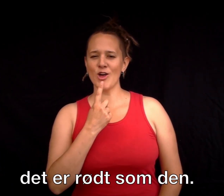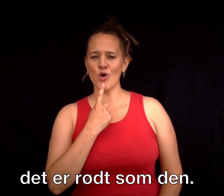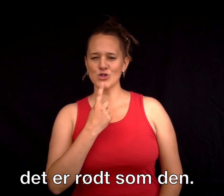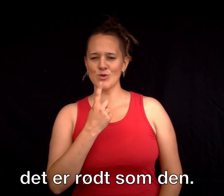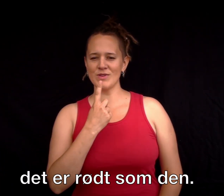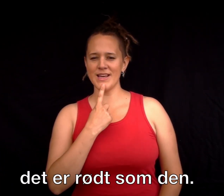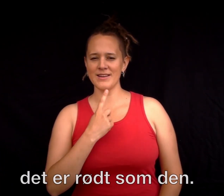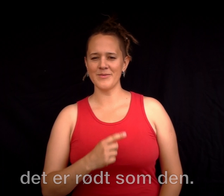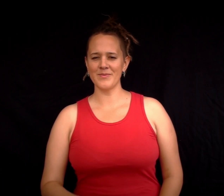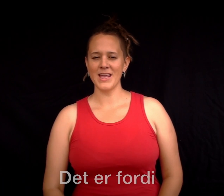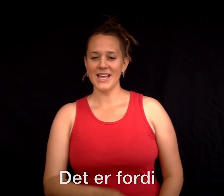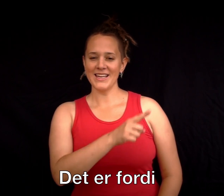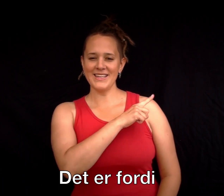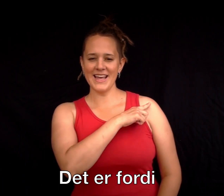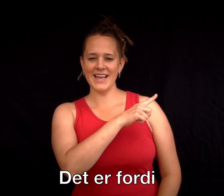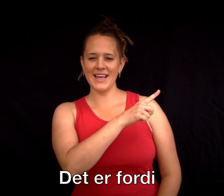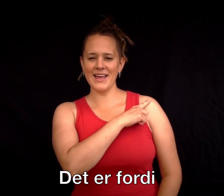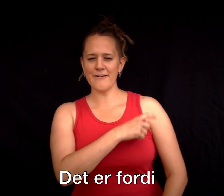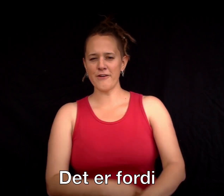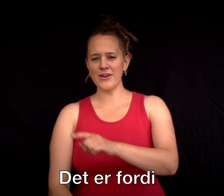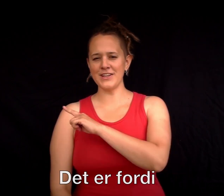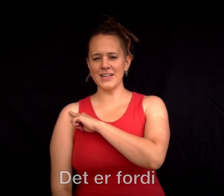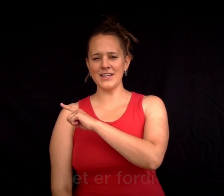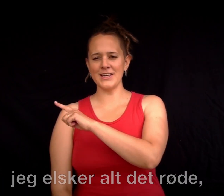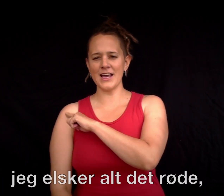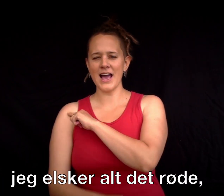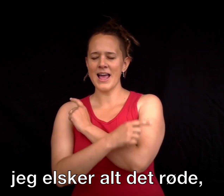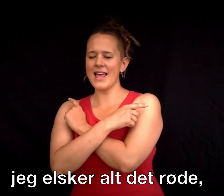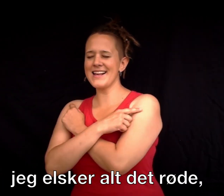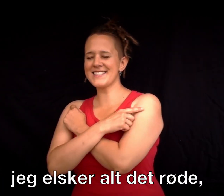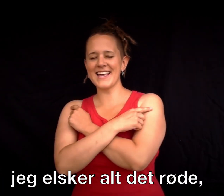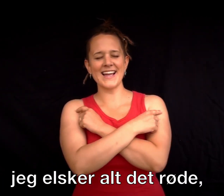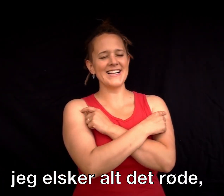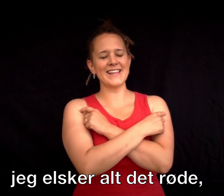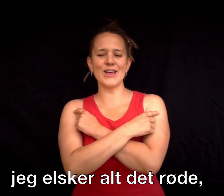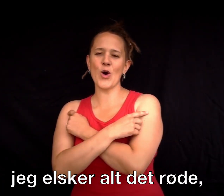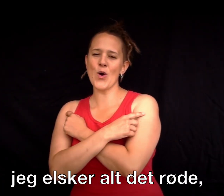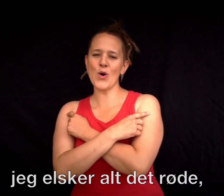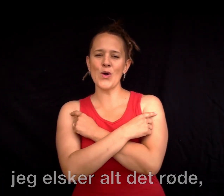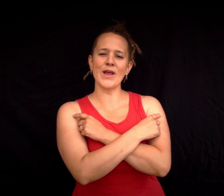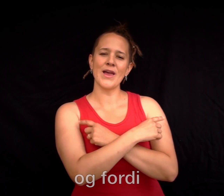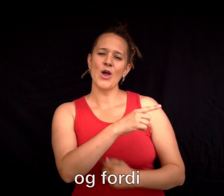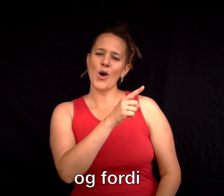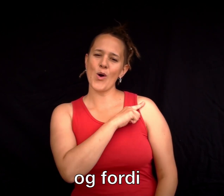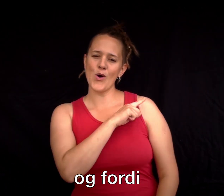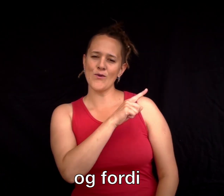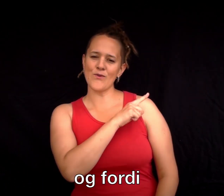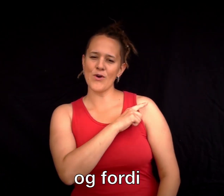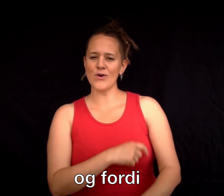råd som din. Det er fordi jeg elsker alt det røde, og